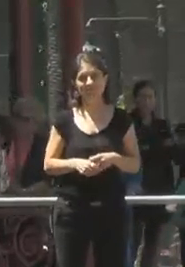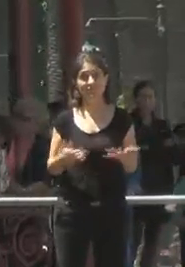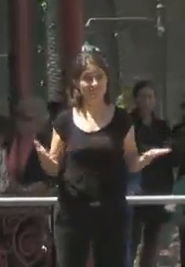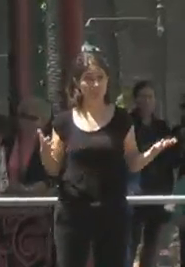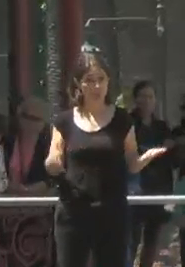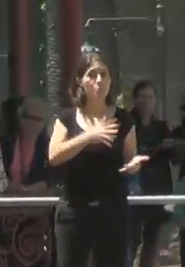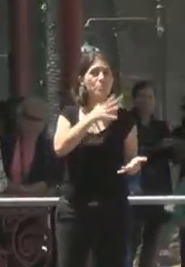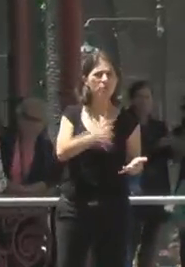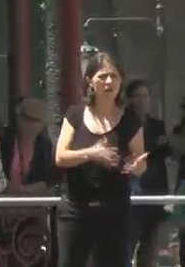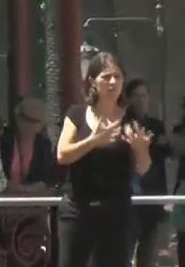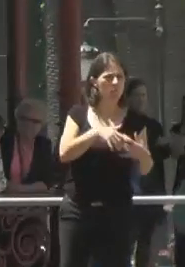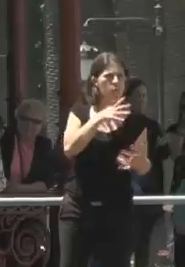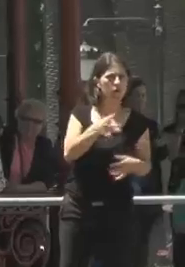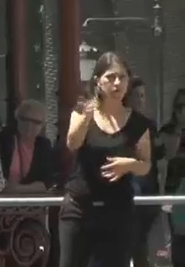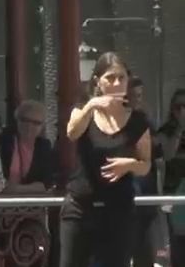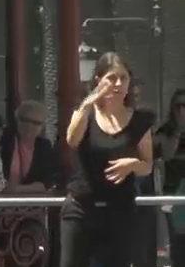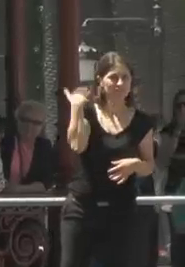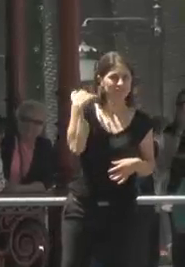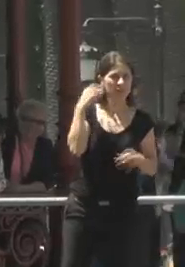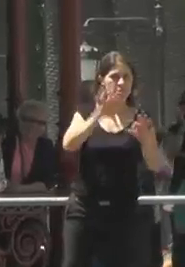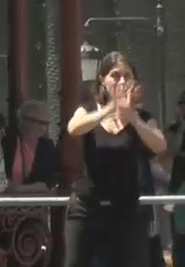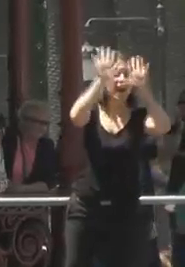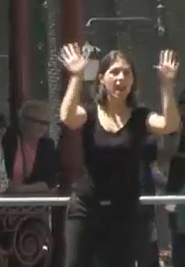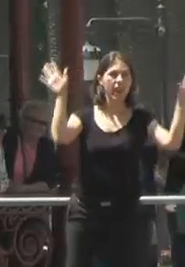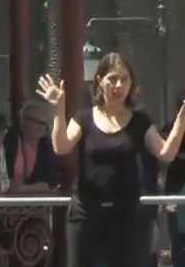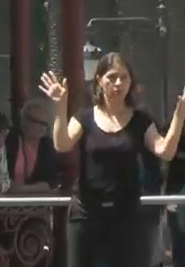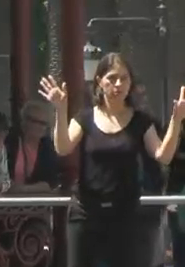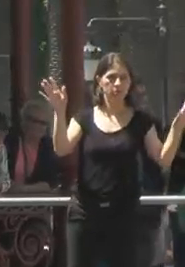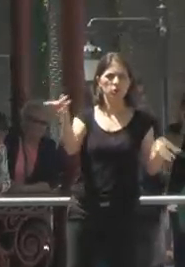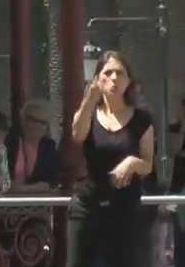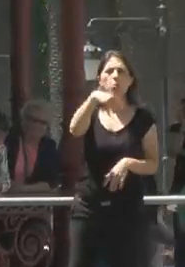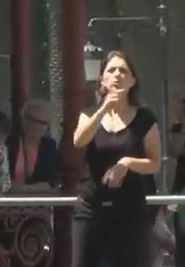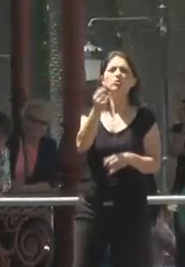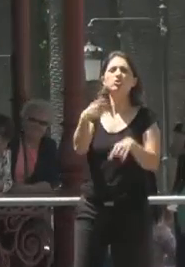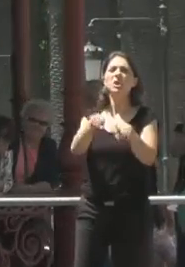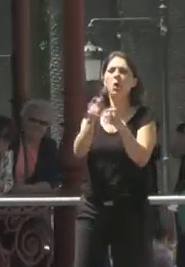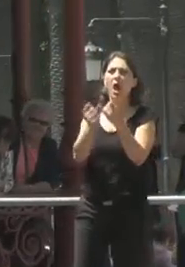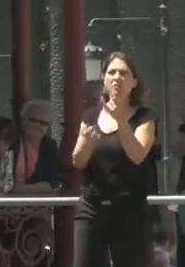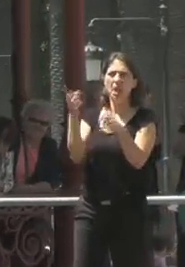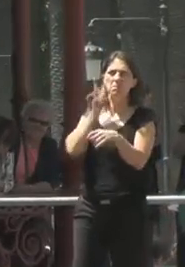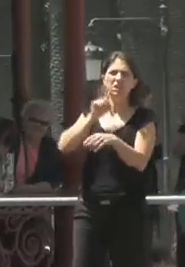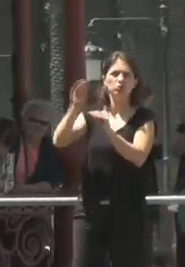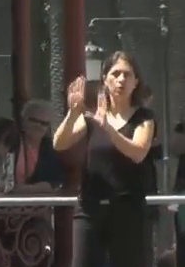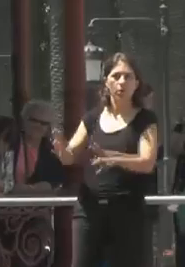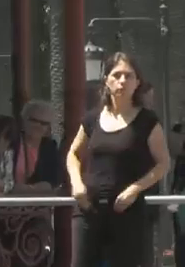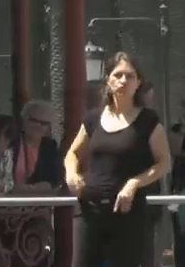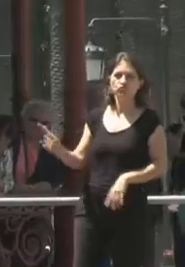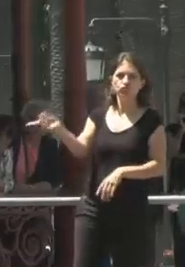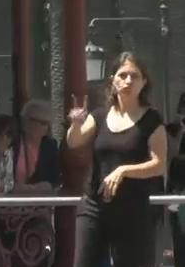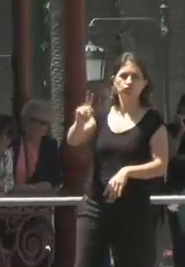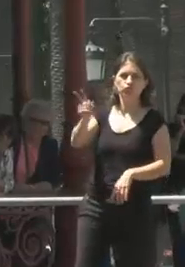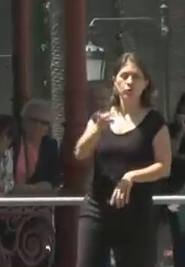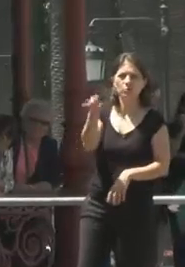Porque vos tivestes claro que non íbades a aceptar as súas mentiras. Íbades